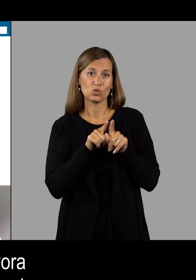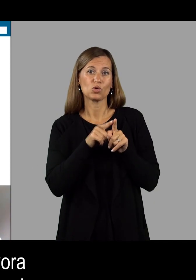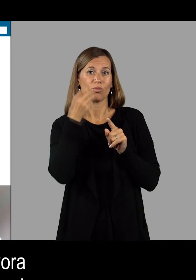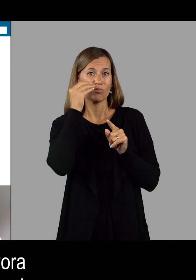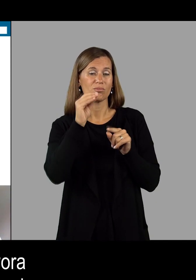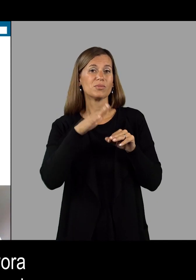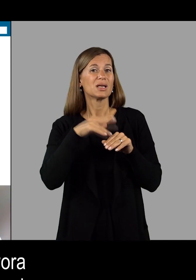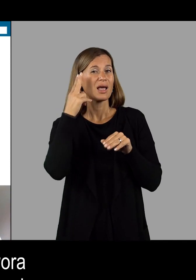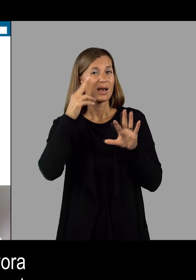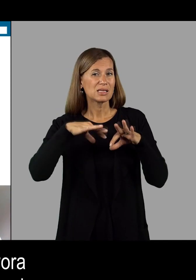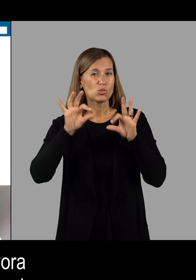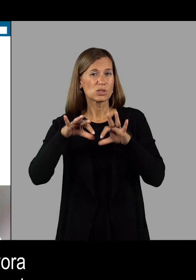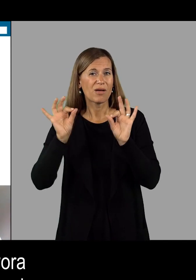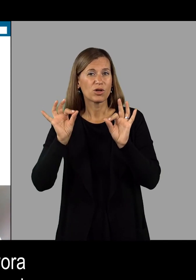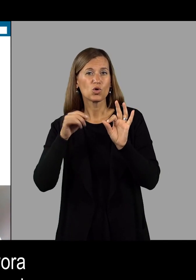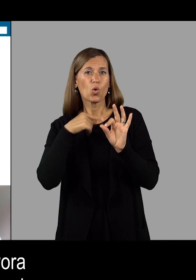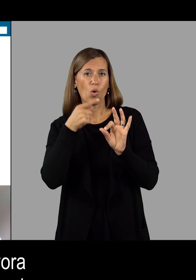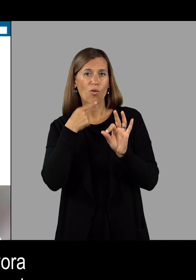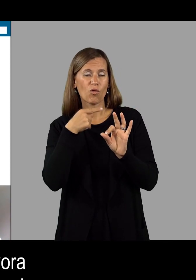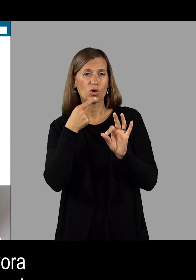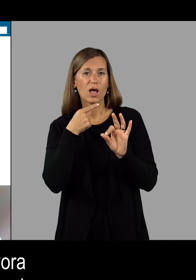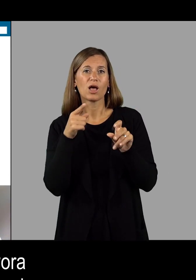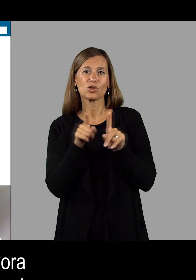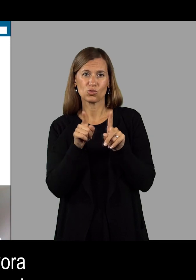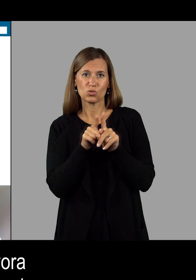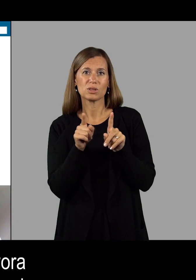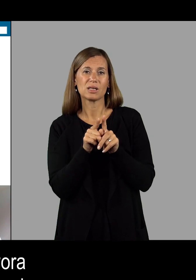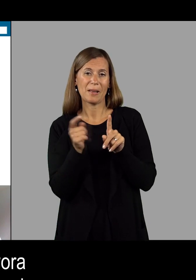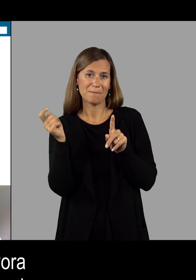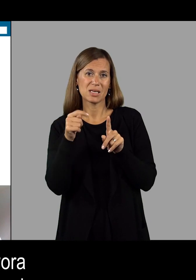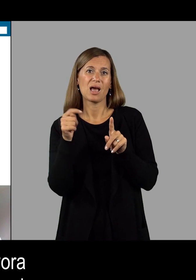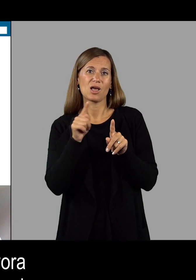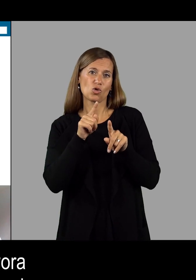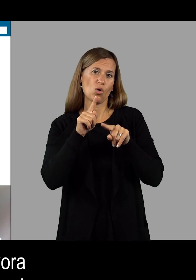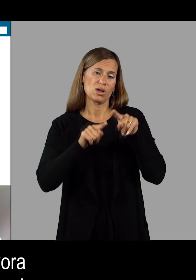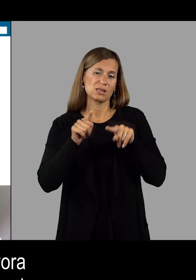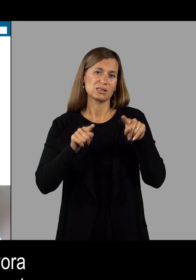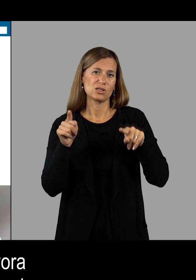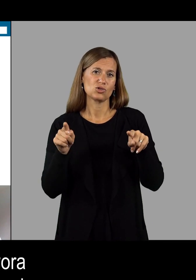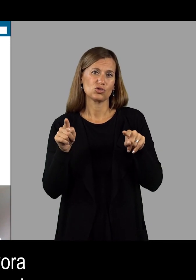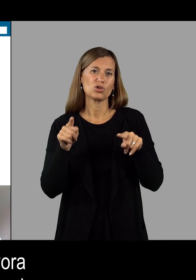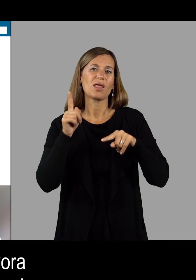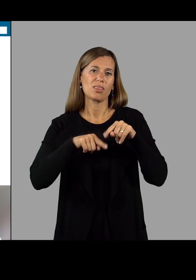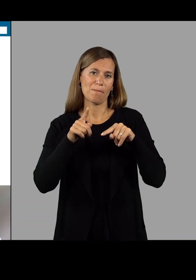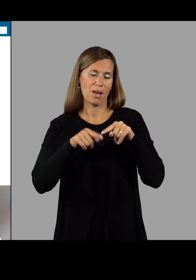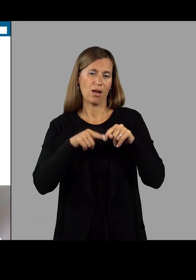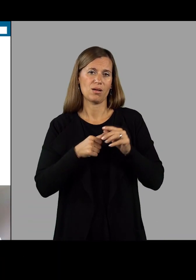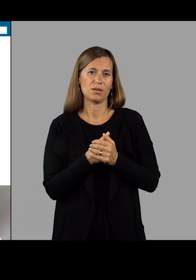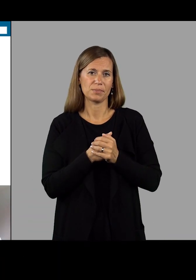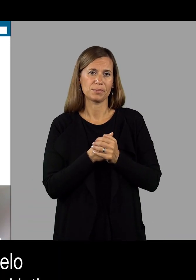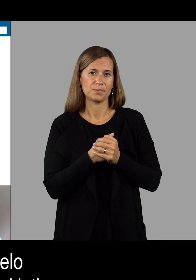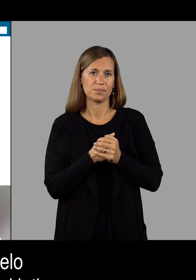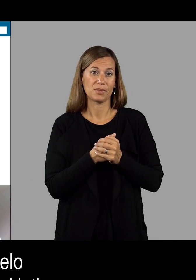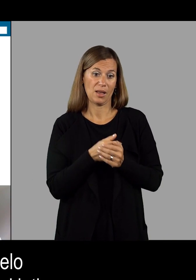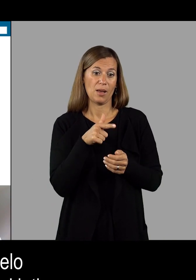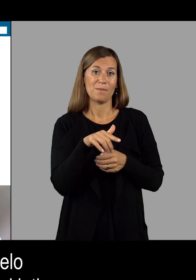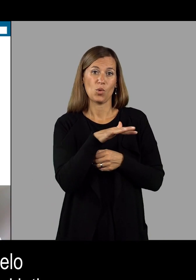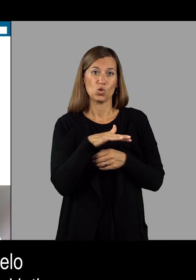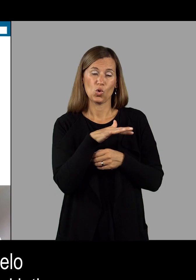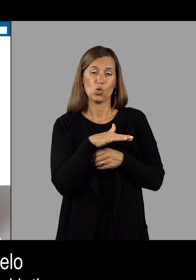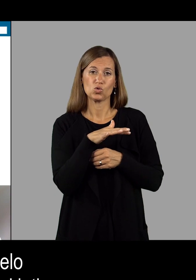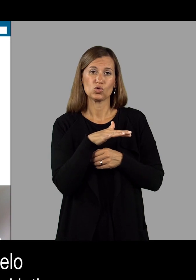da pri razpoznavanju govora tudi prihaja do različnih napak. Samo